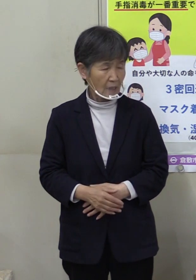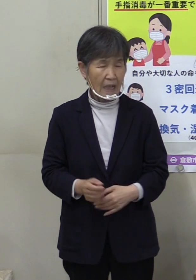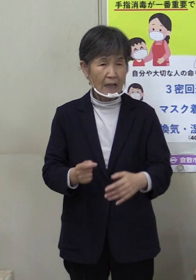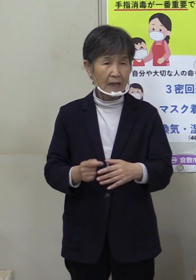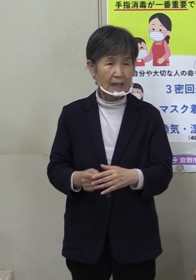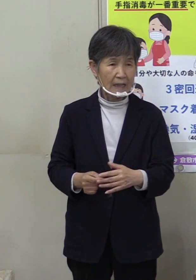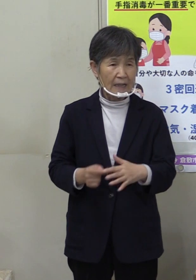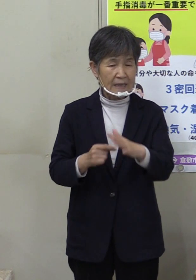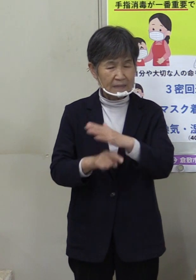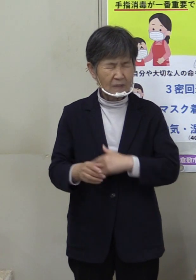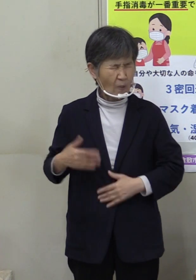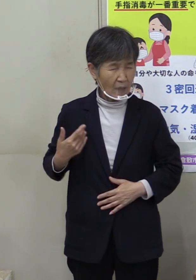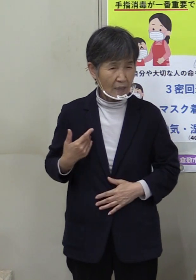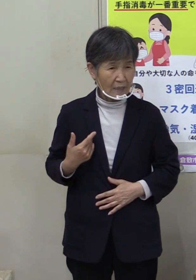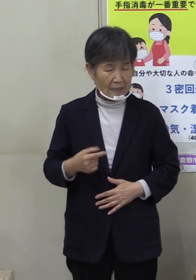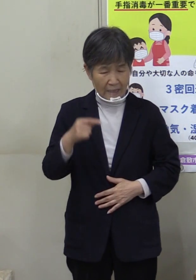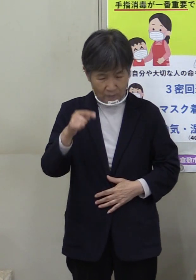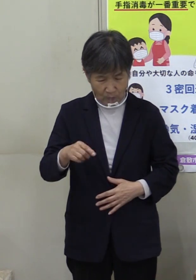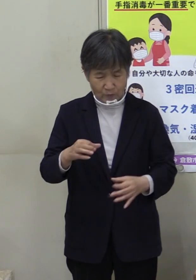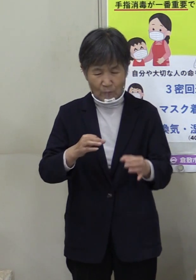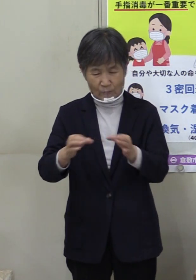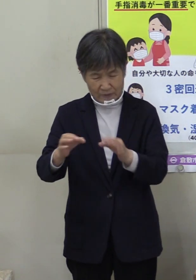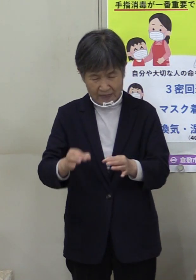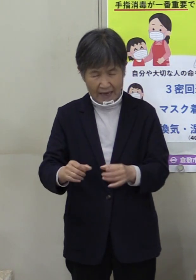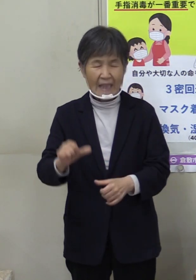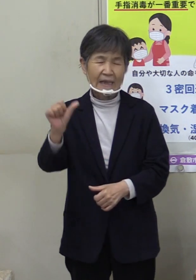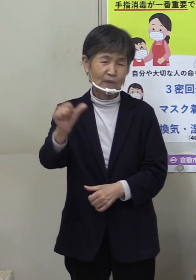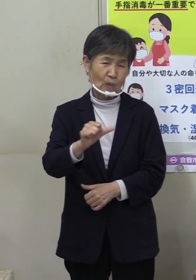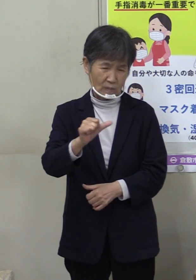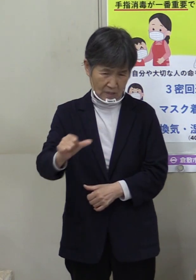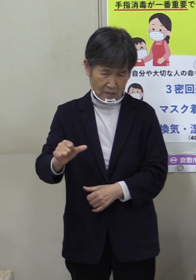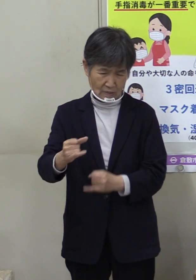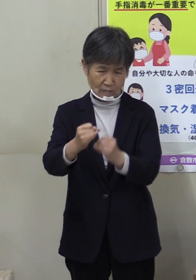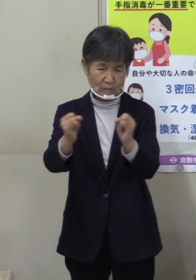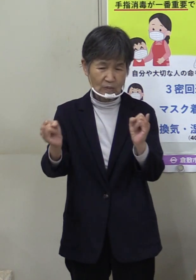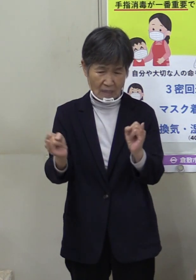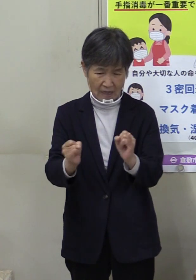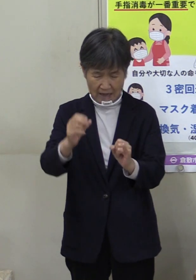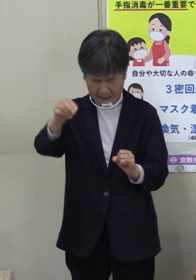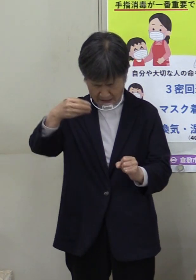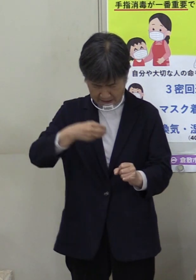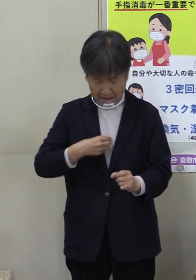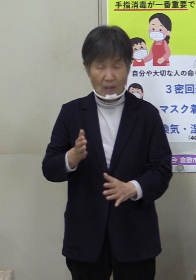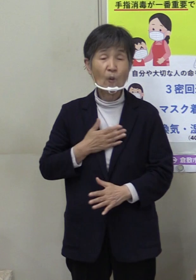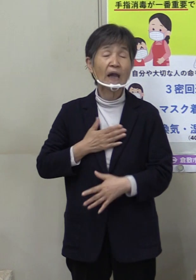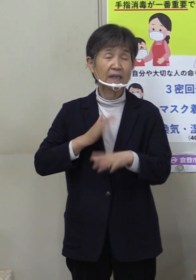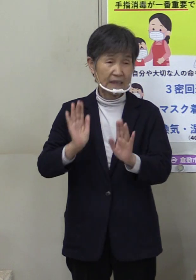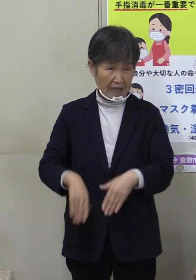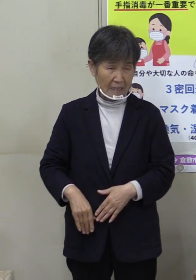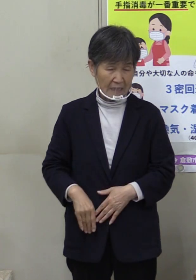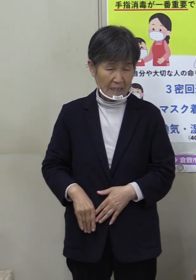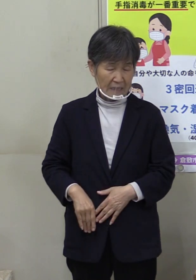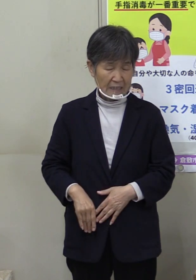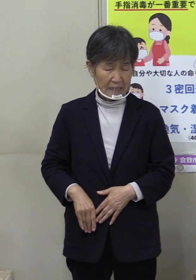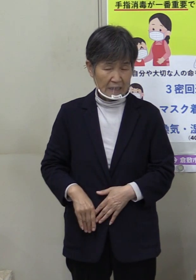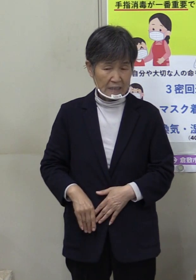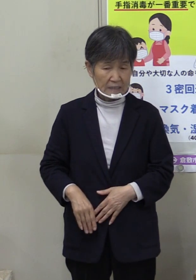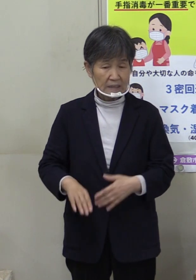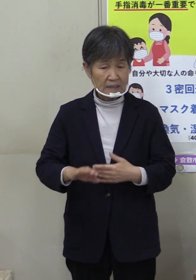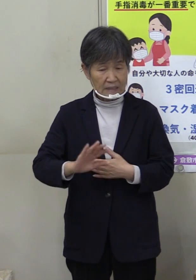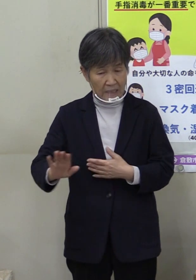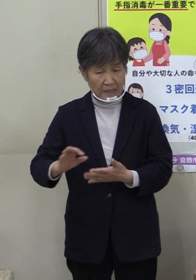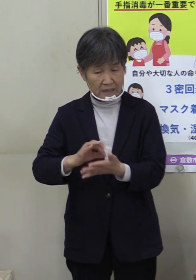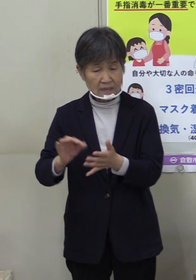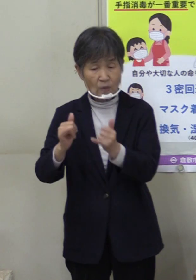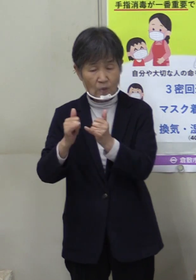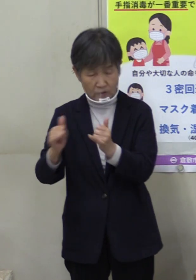すみません、その意味はちょっとよく、 他にここのお店、今5人の方が、はい、感染が分かった、はい、従業員、いずれも従業員の方と、今で利